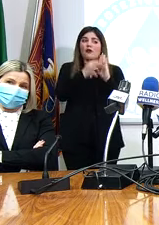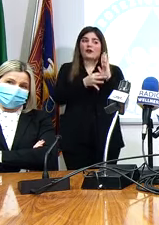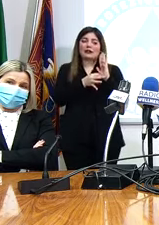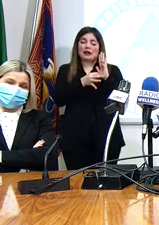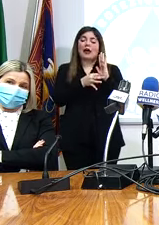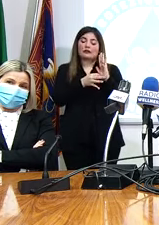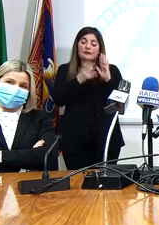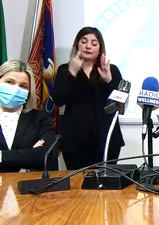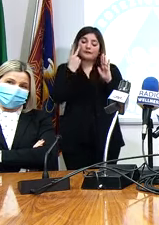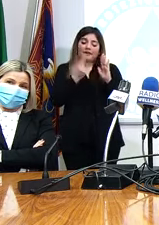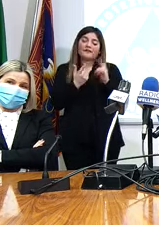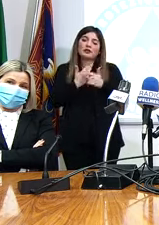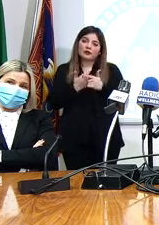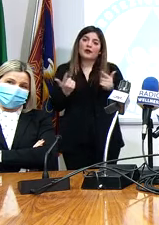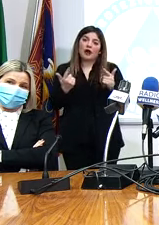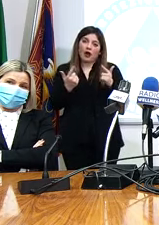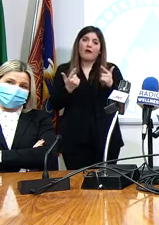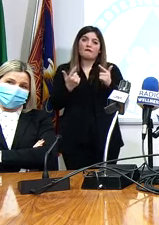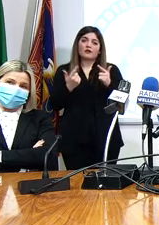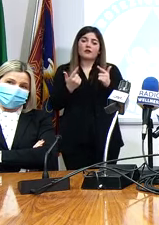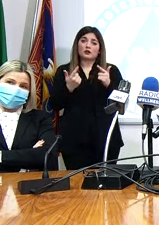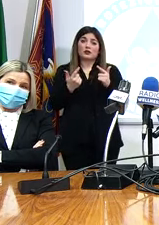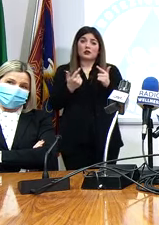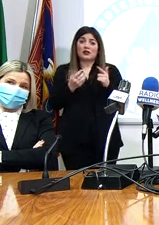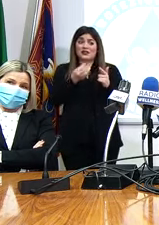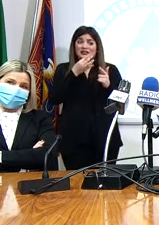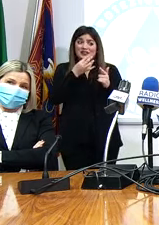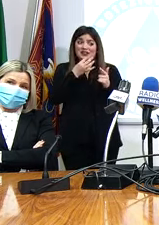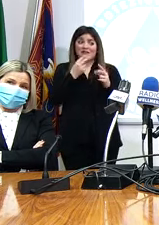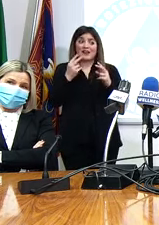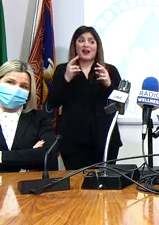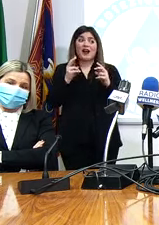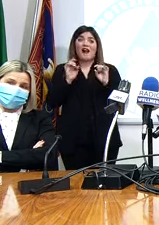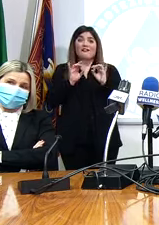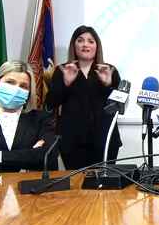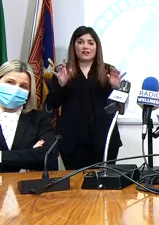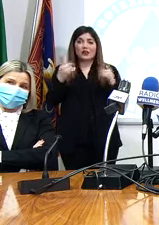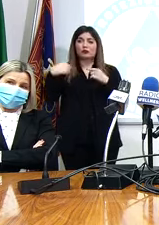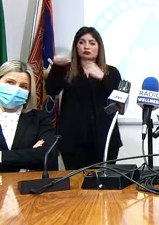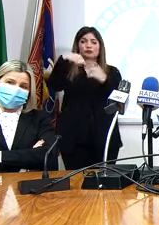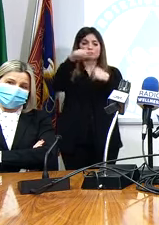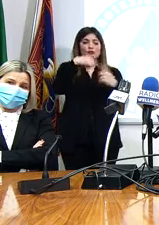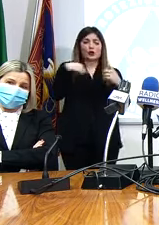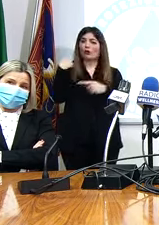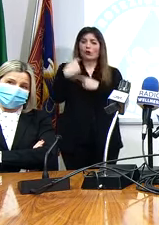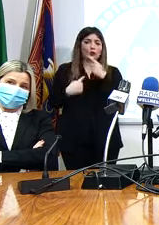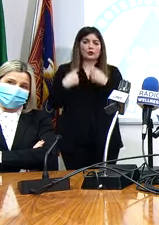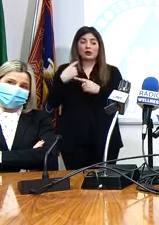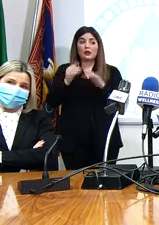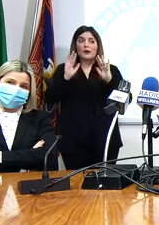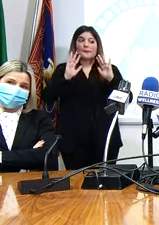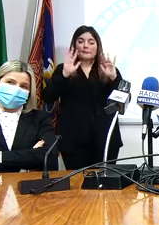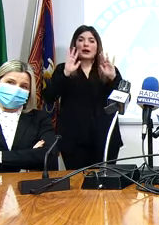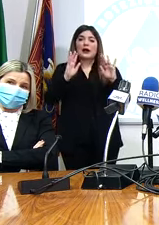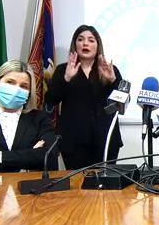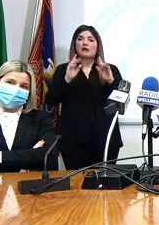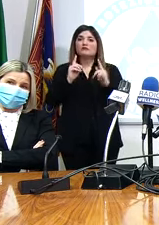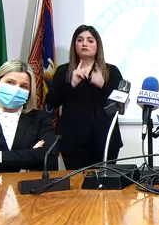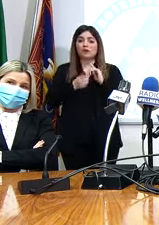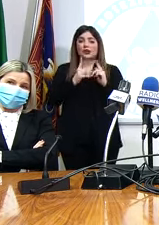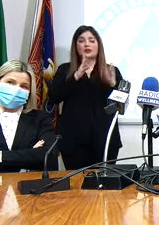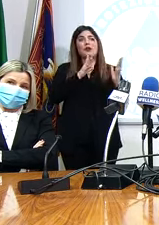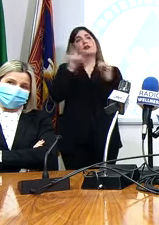decessi, sì che ricordano che il virus circola ancora, ma operazione di distrazione politica fa sì che si